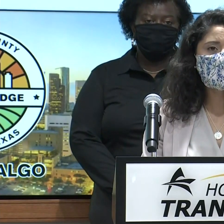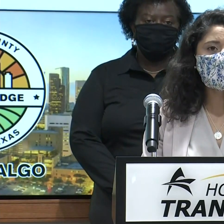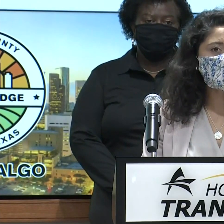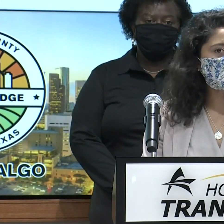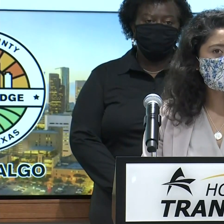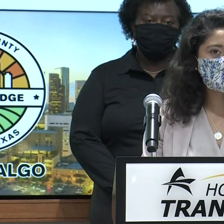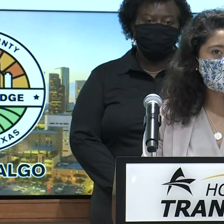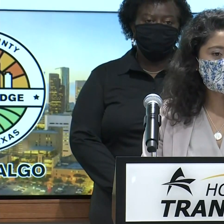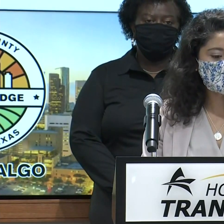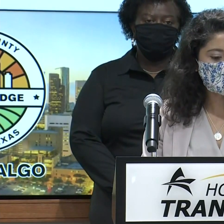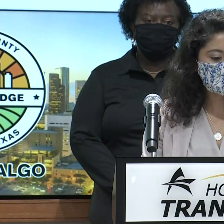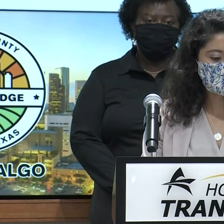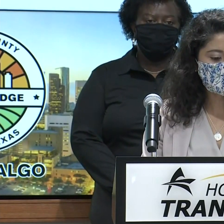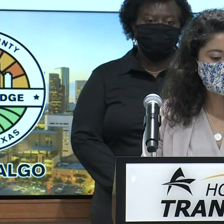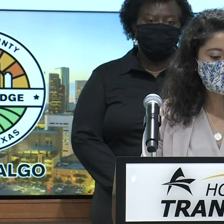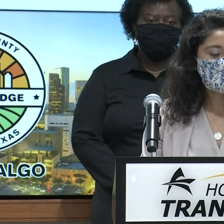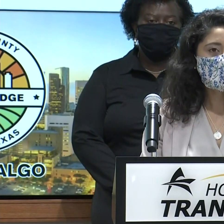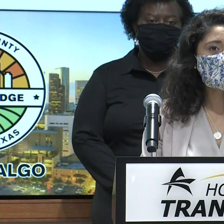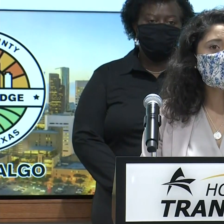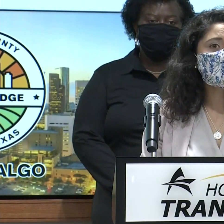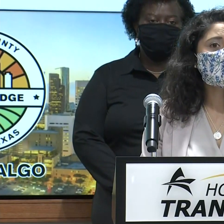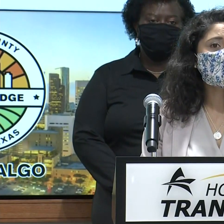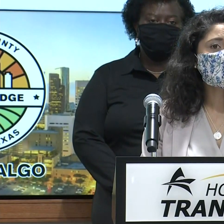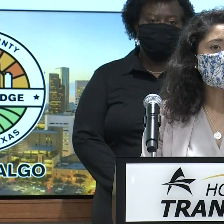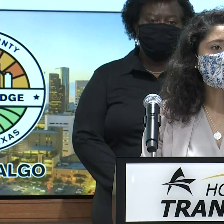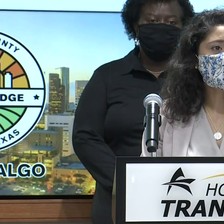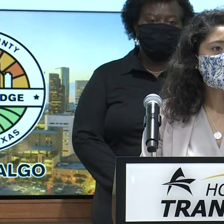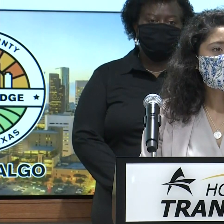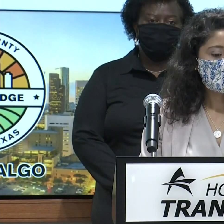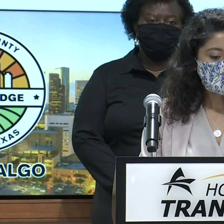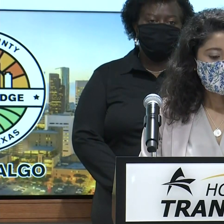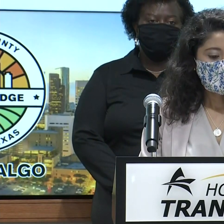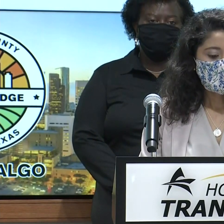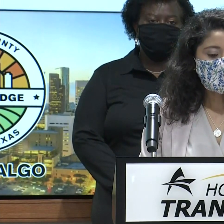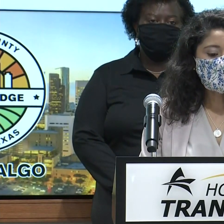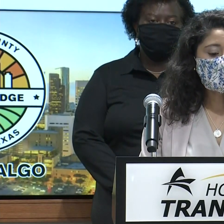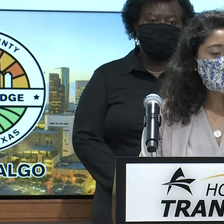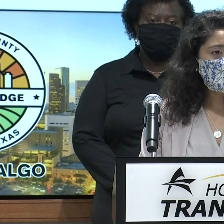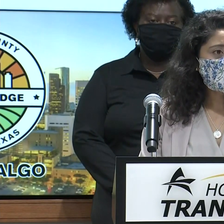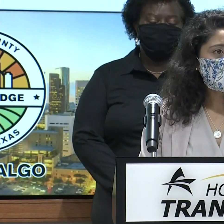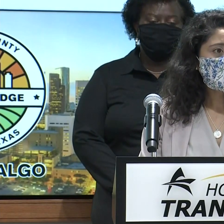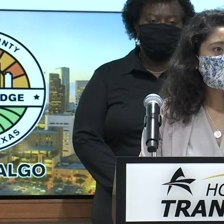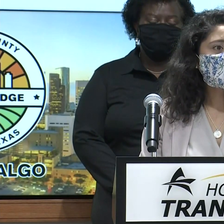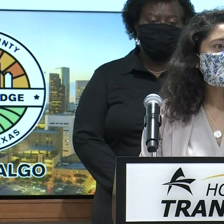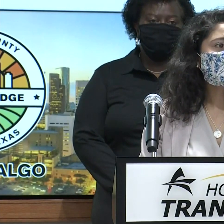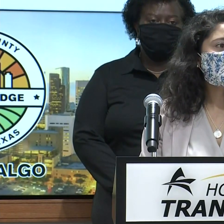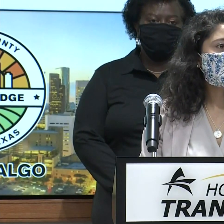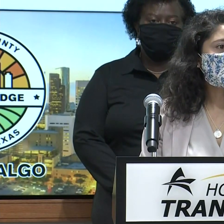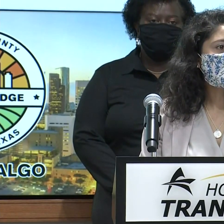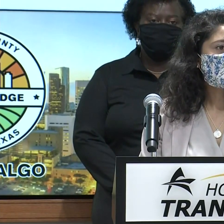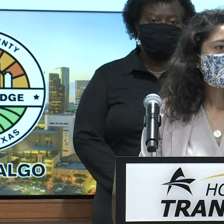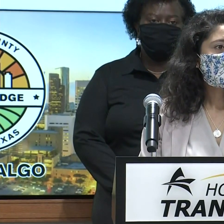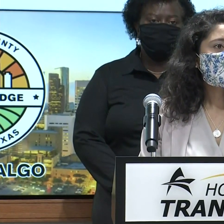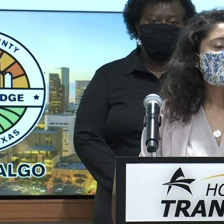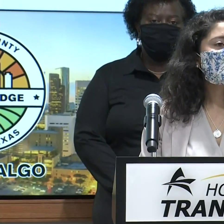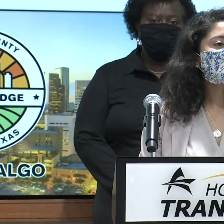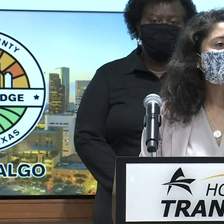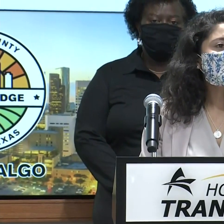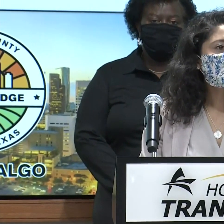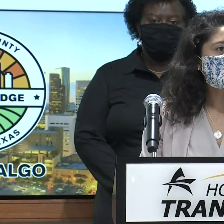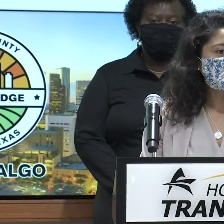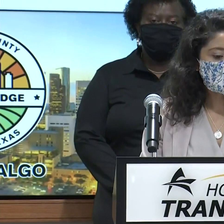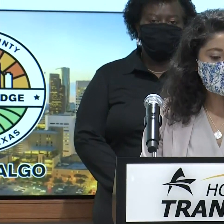las familias, muchas familias latinas, en sus casas. Los techos se habían caído,